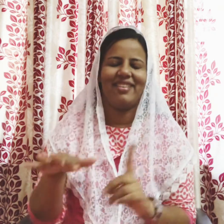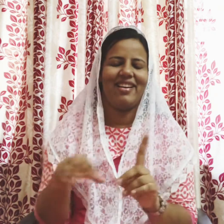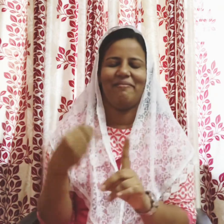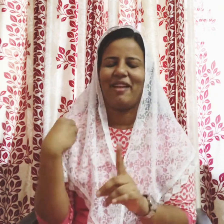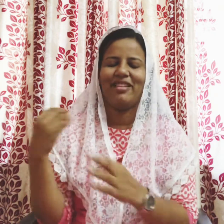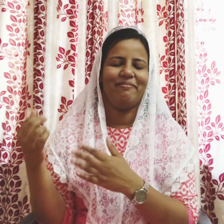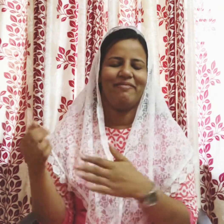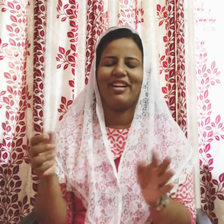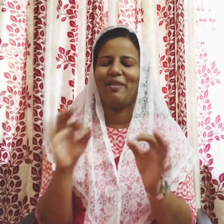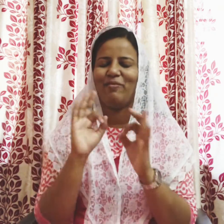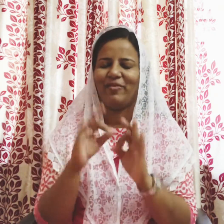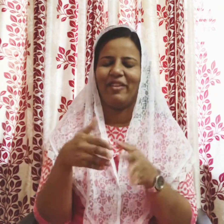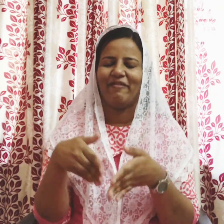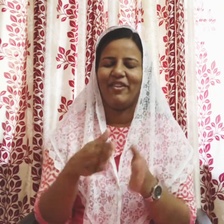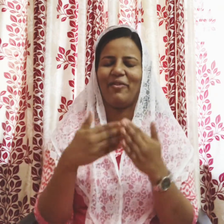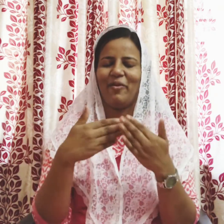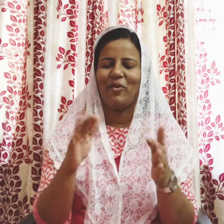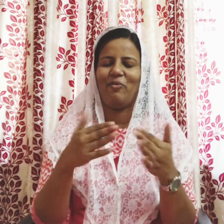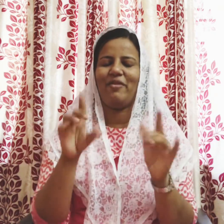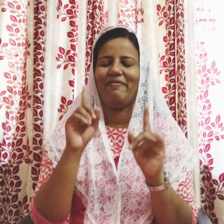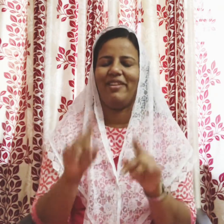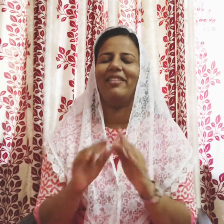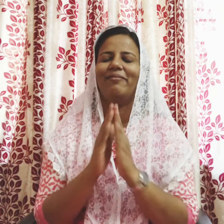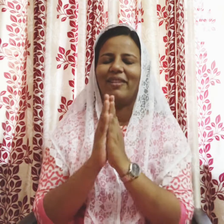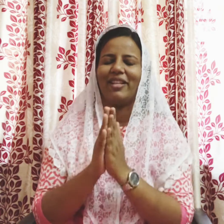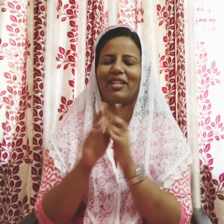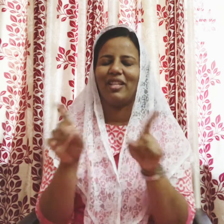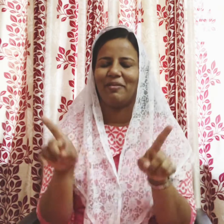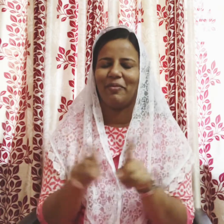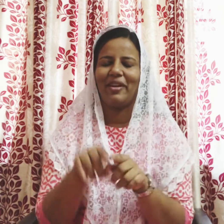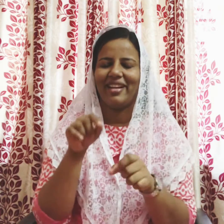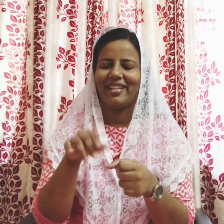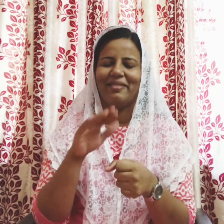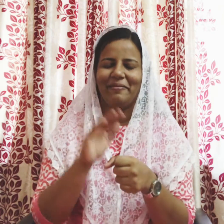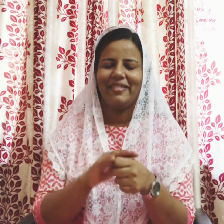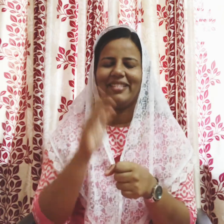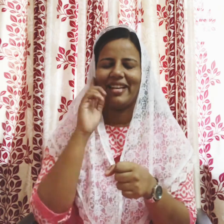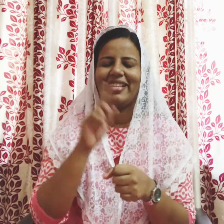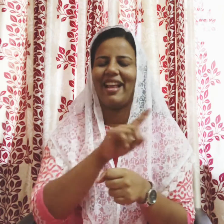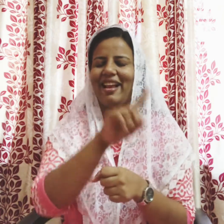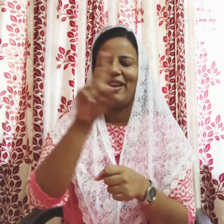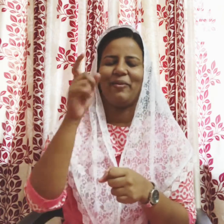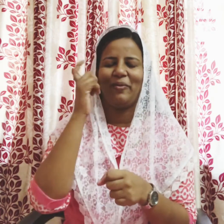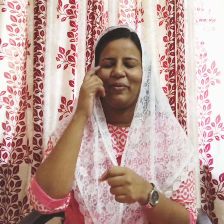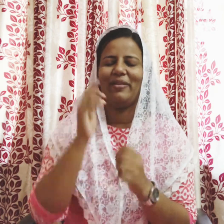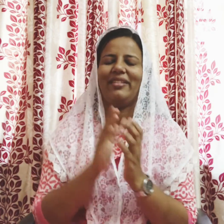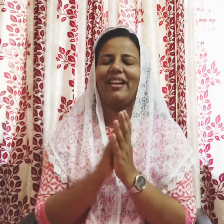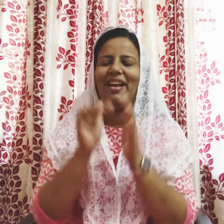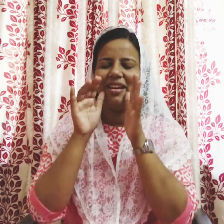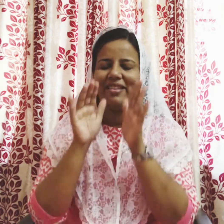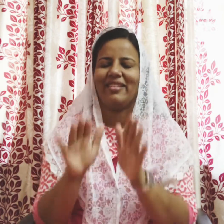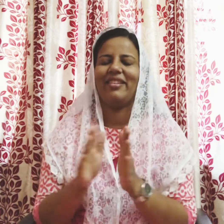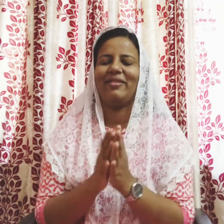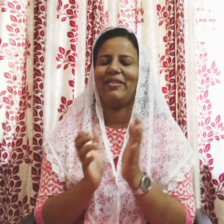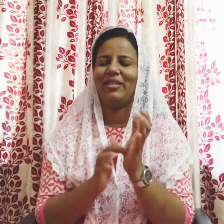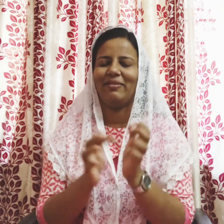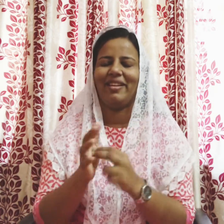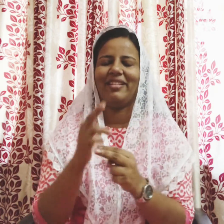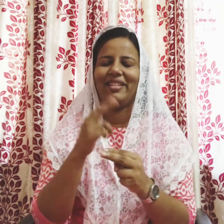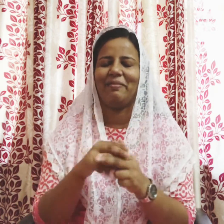മാറട്ടെ, വഴികൾ തുറന്നു പെരുമാറാകട്ടെ എന്ന് പ്രാർത്ഥിക്കുന്നു. അതുപോലെ കർത്താവെ, ഇന്ന് ഈ ശബ്ദം കേൾക്കുന്ന ഓരോരുത്തരെയും ഒരിക്കലൂടെ അനുഗ്രഹിക്കുന്നു. അങ്ങയുടെ നാമം ഈ